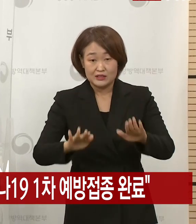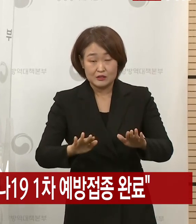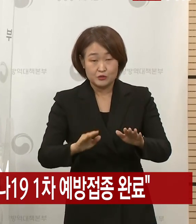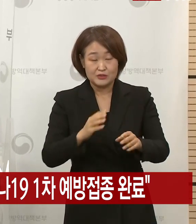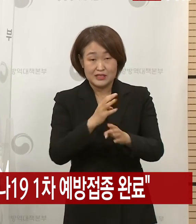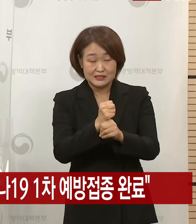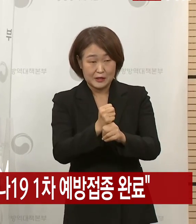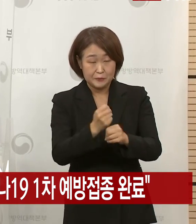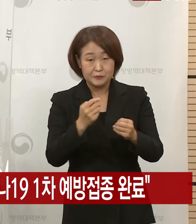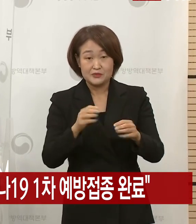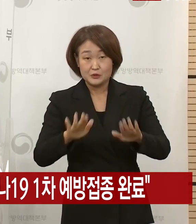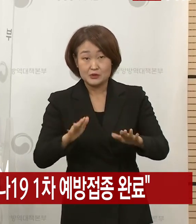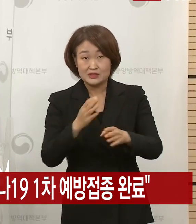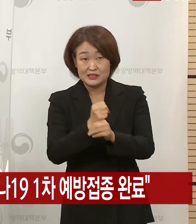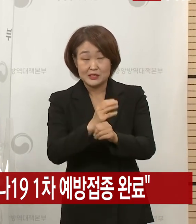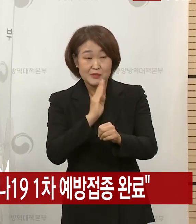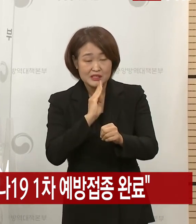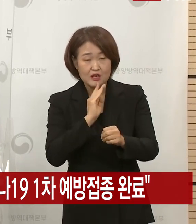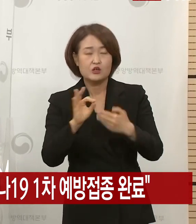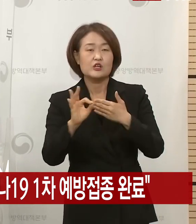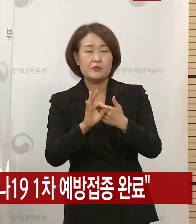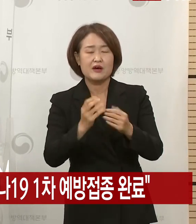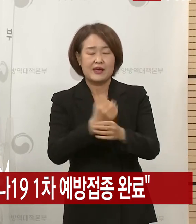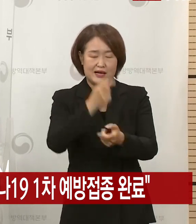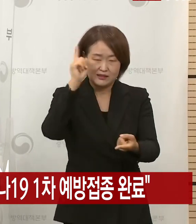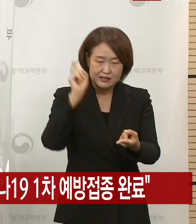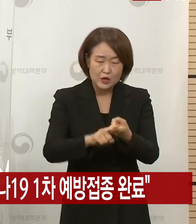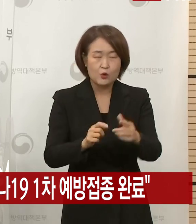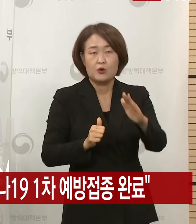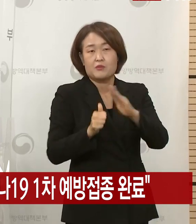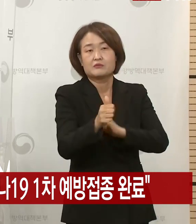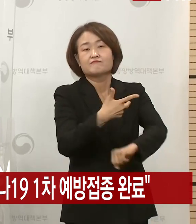의료기관을 찾아서 예방접종을 받아주시기 바랍니다.